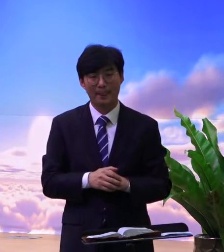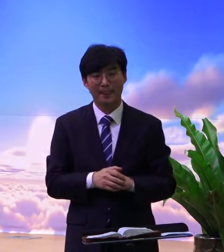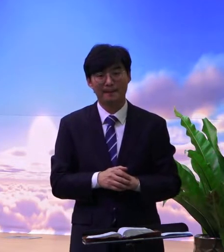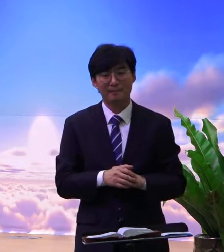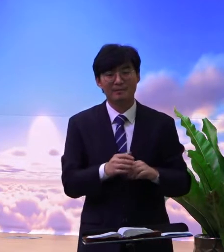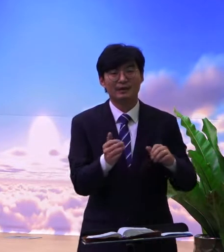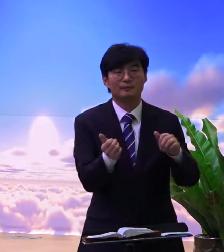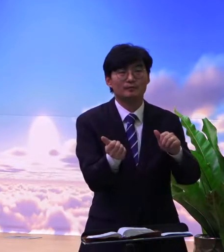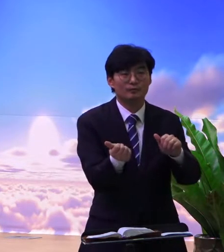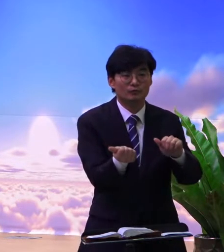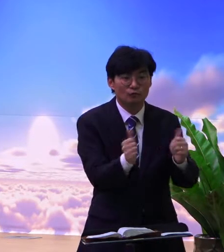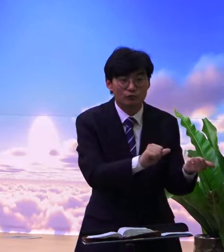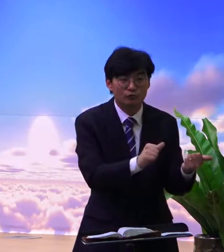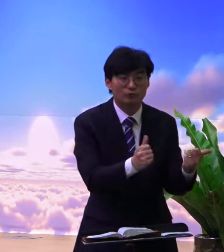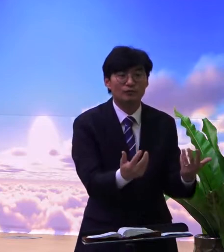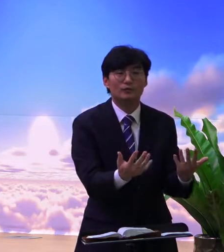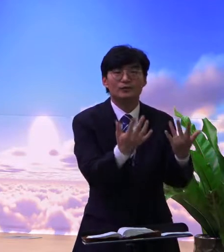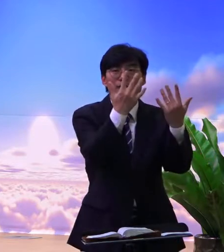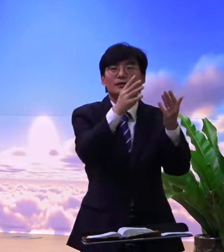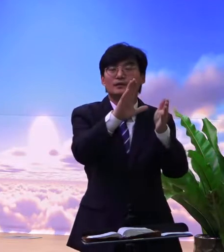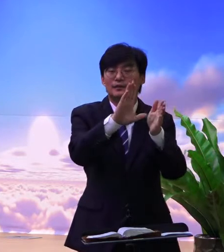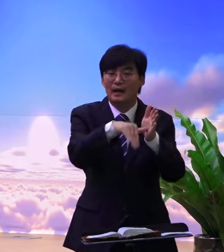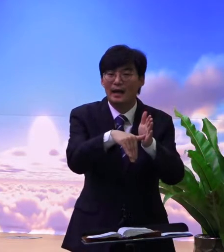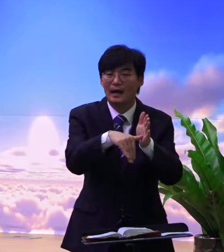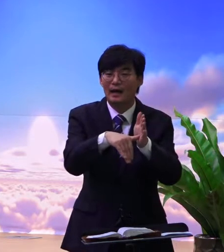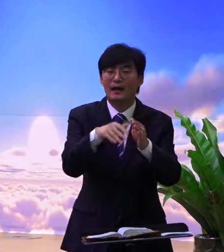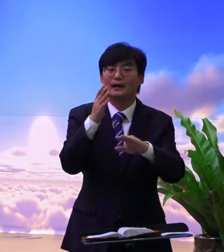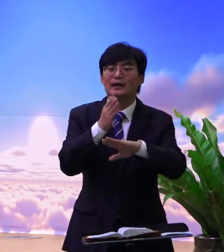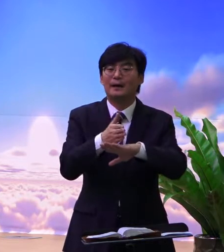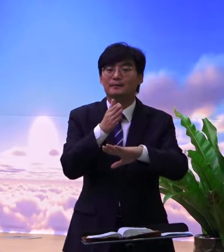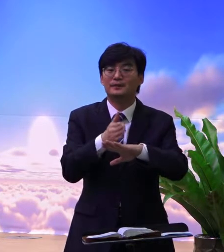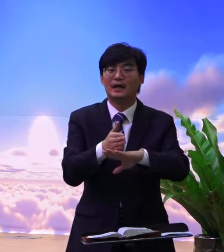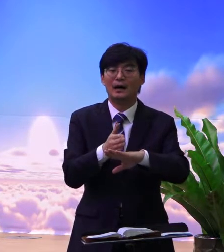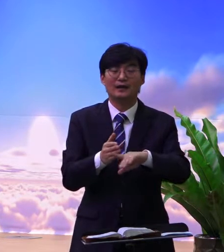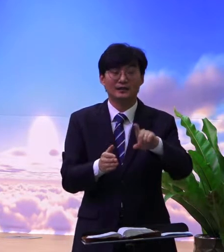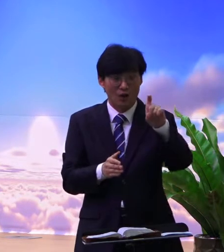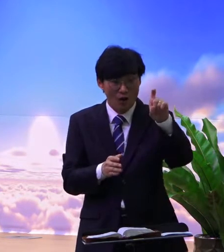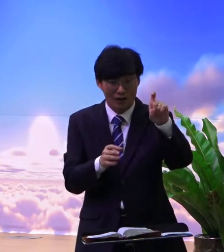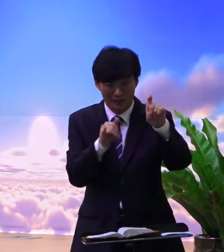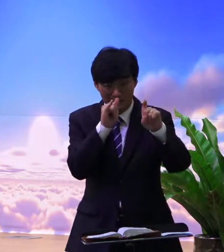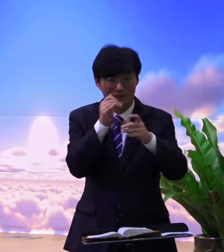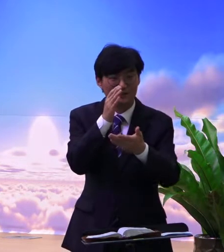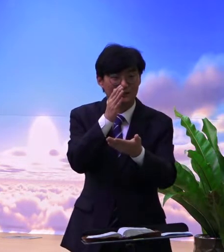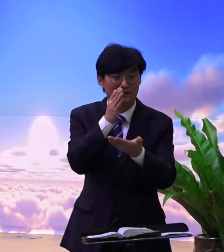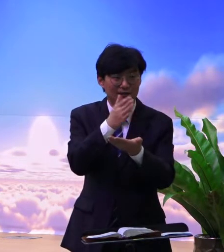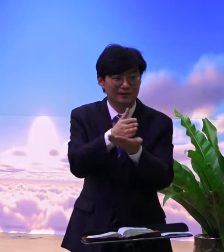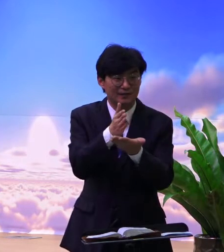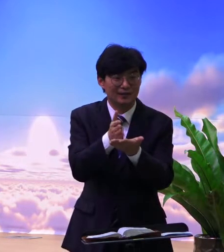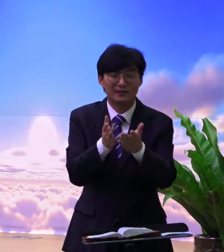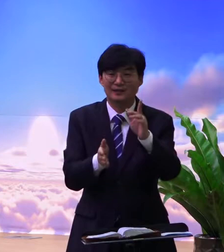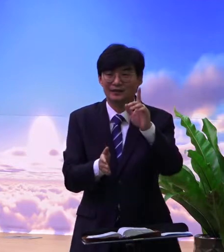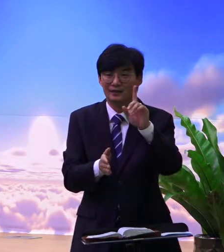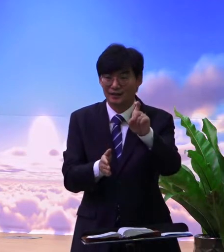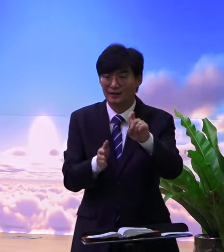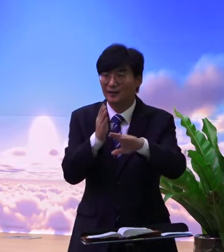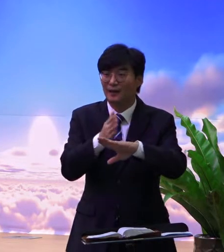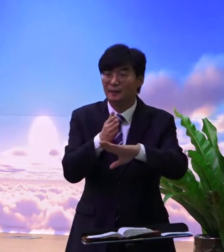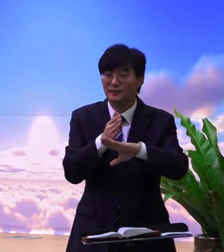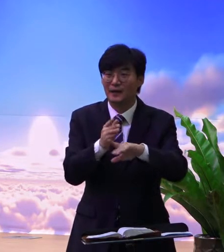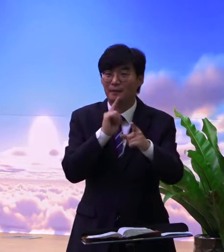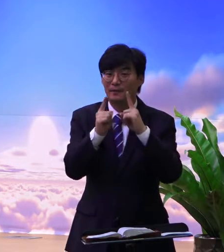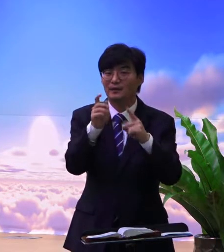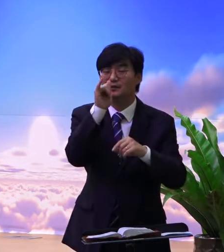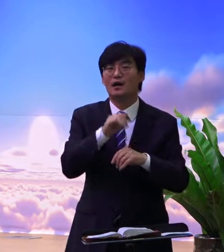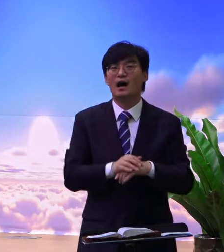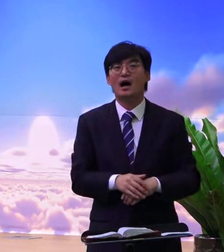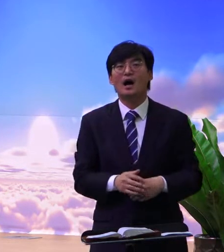감사였을 것입니다. 그 감사의 내용은 간단히 말하면 이런 것이었습니다. 하나님, 순교의 자식 나가서